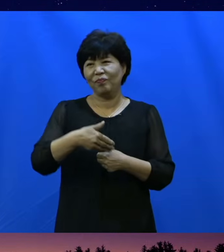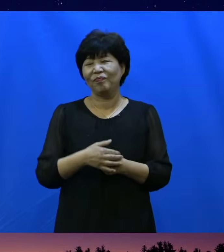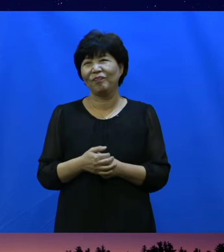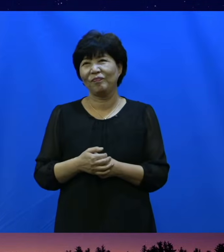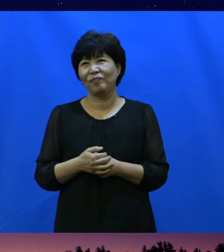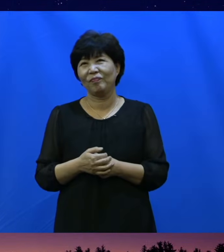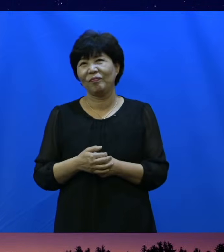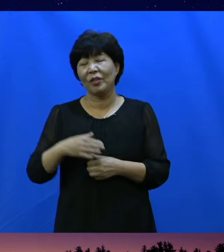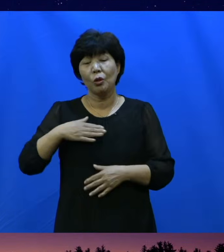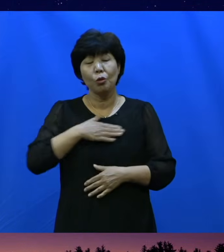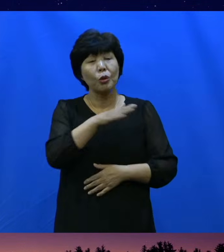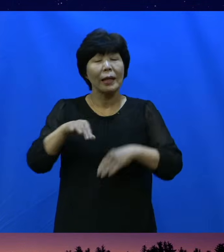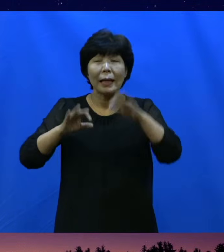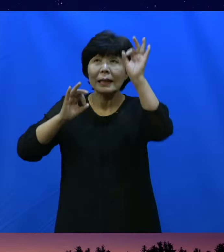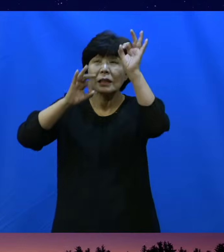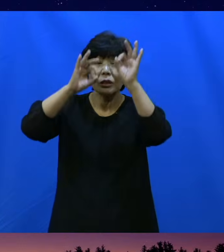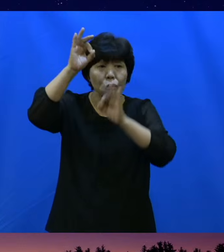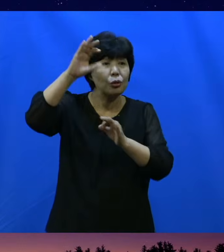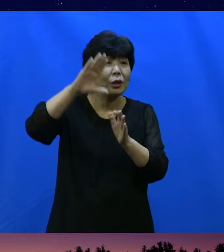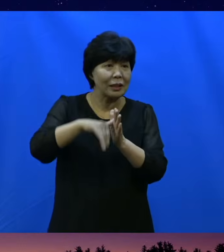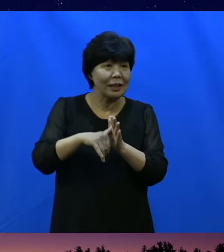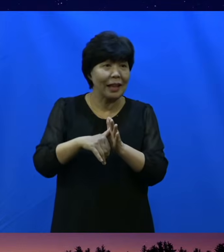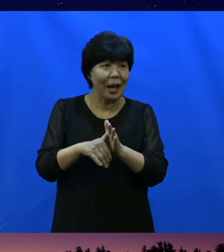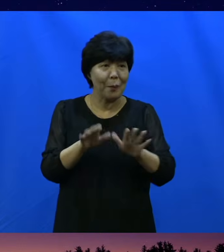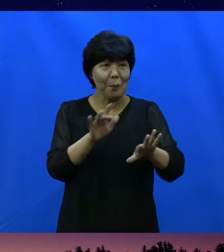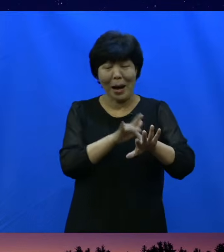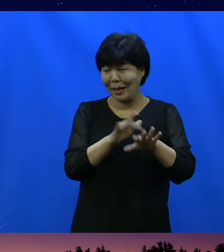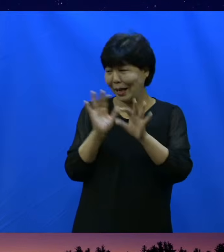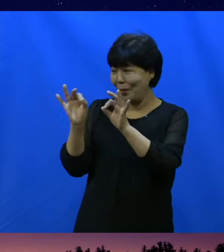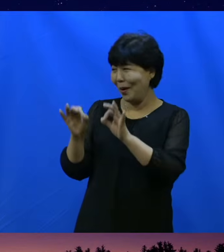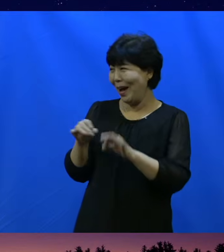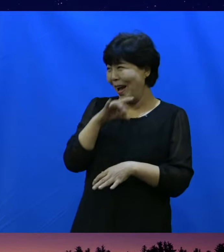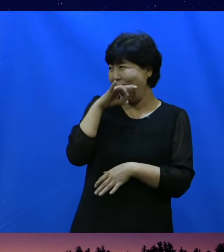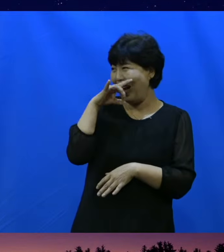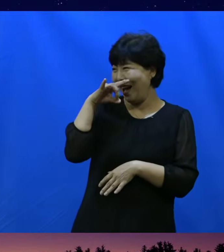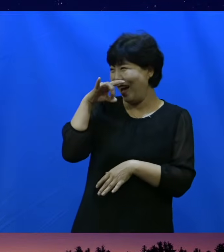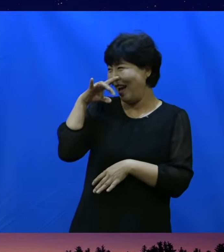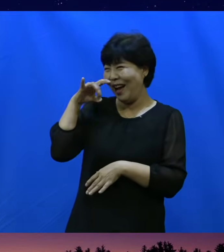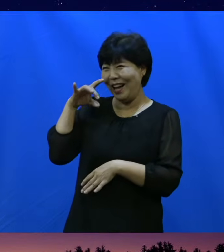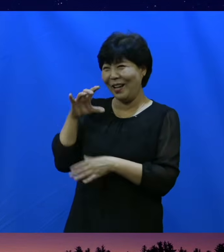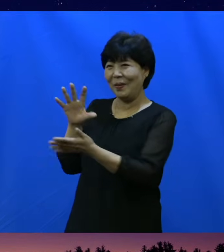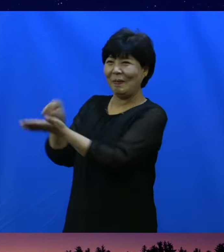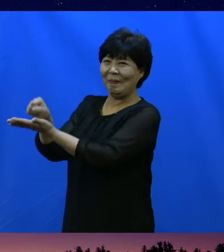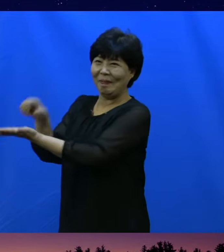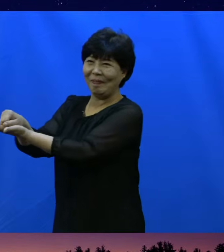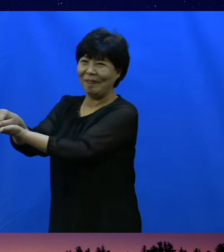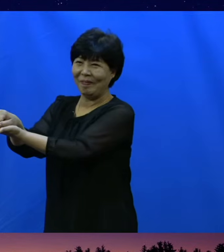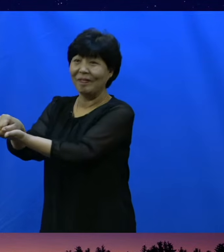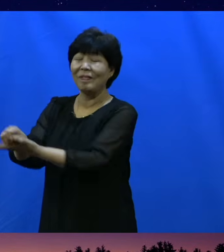우리가 실수와 실패를 했을 때 마귀는 신이 나는 겁니다. 공격을 쏟아붓습니다.